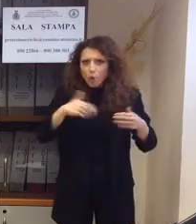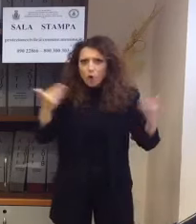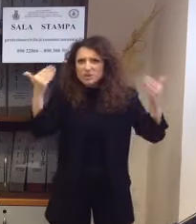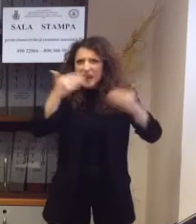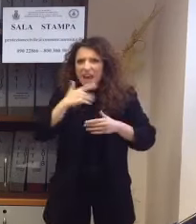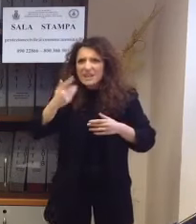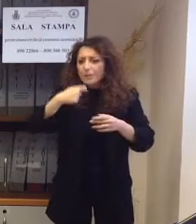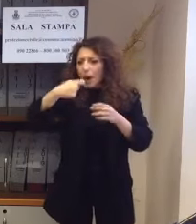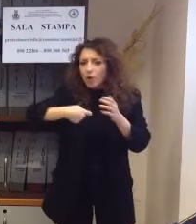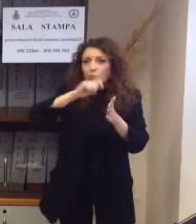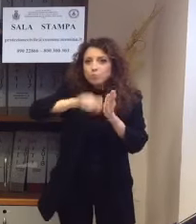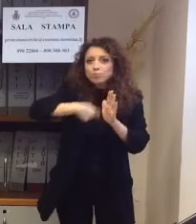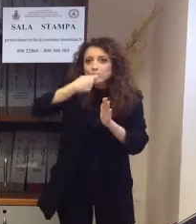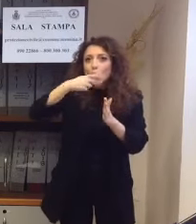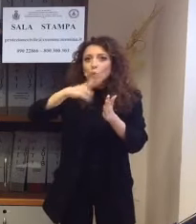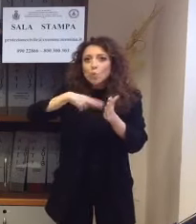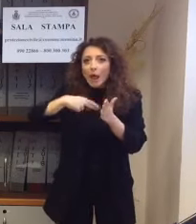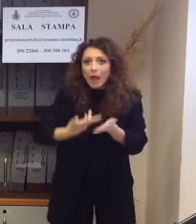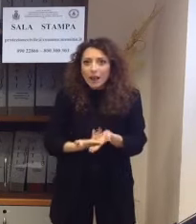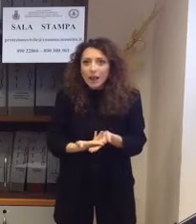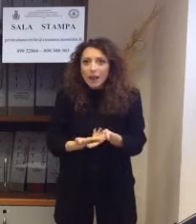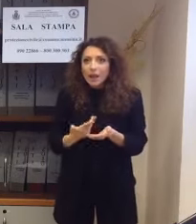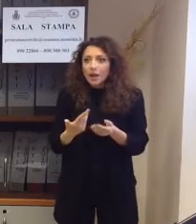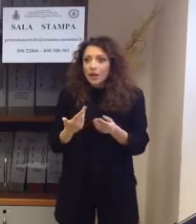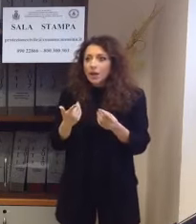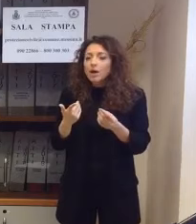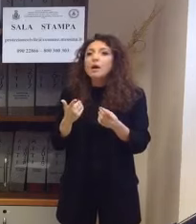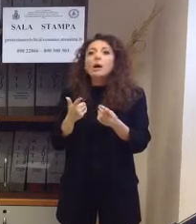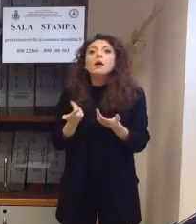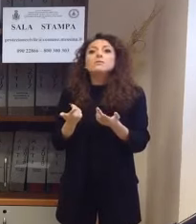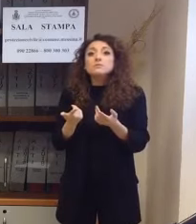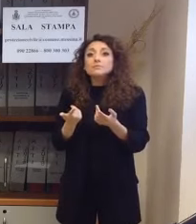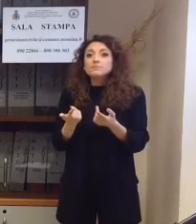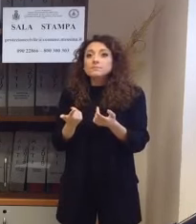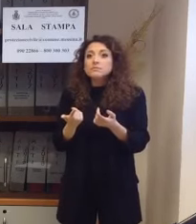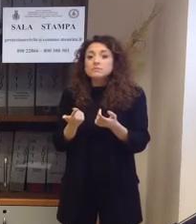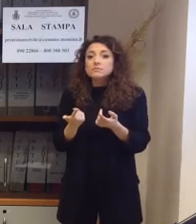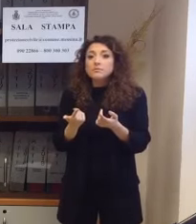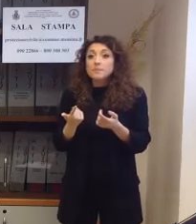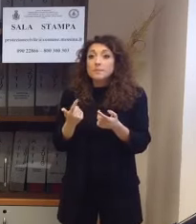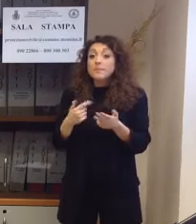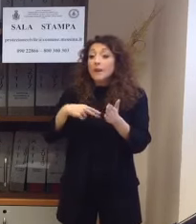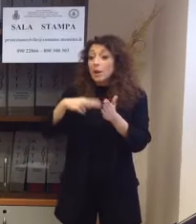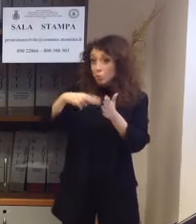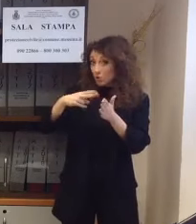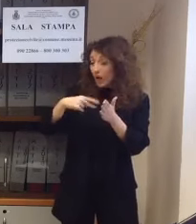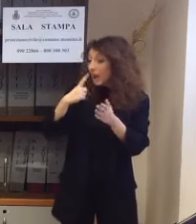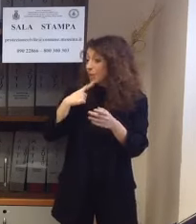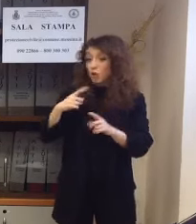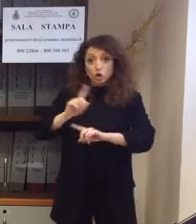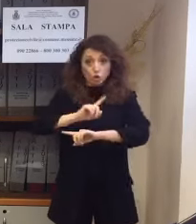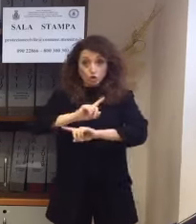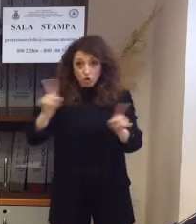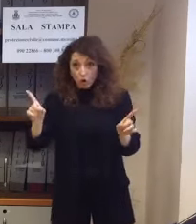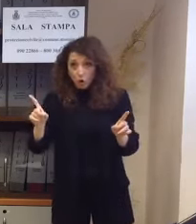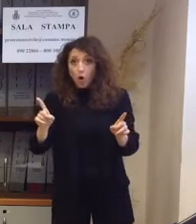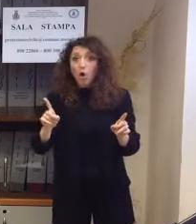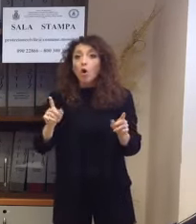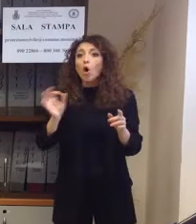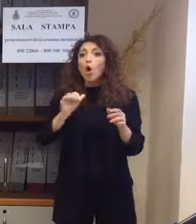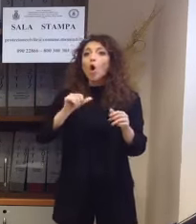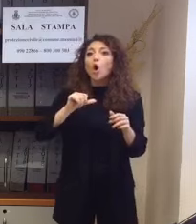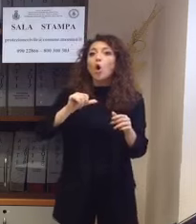Nutella. Quindi a comprare la Nutella, non mi hanno fatto comprare comprare Nutella, non fanno comprare